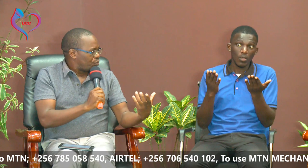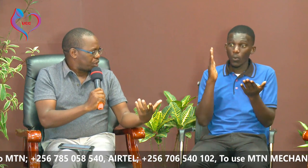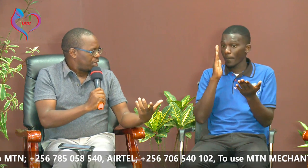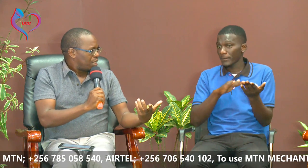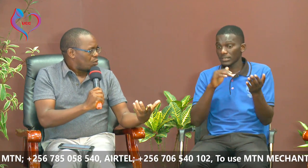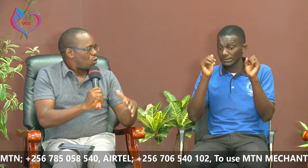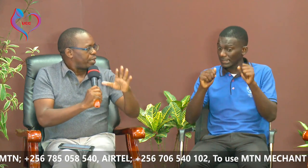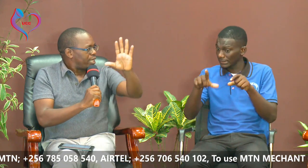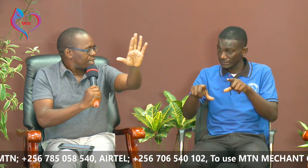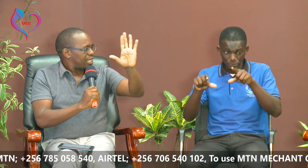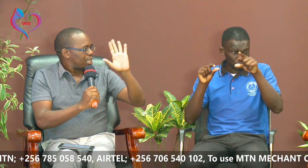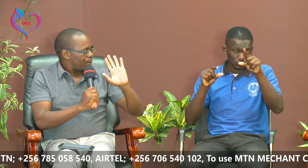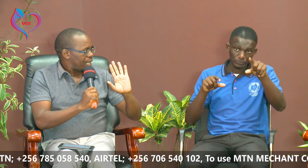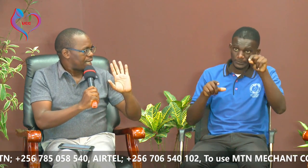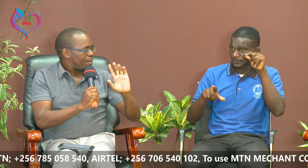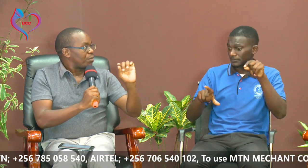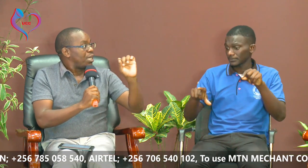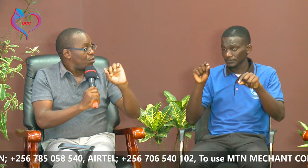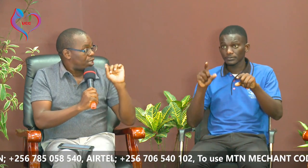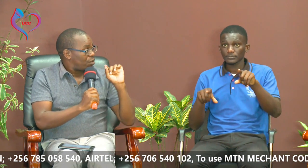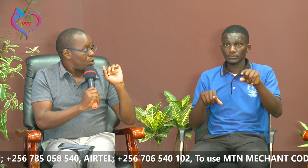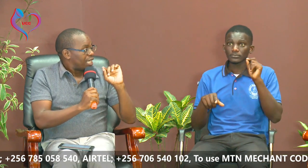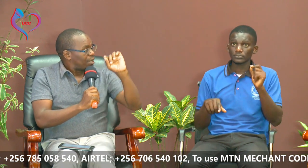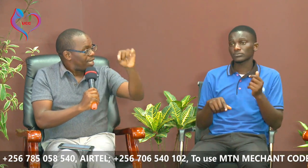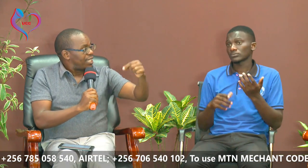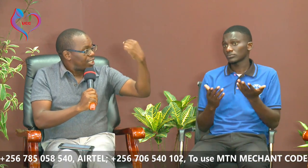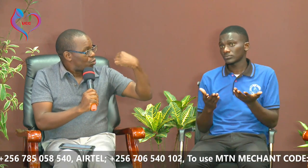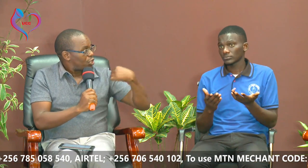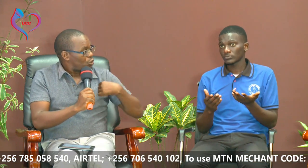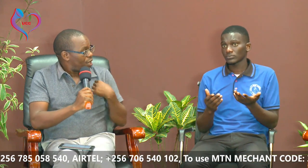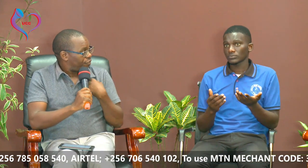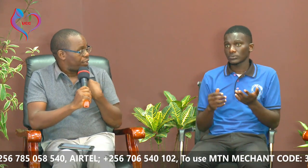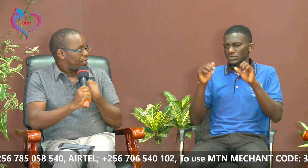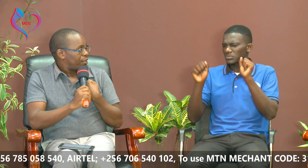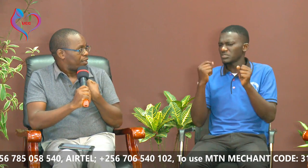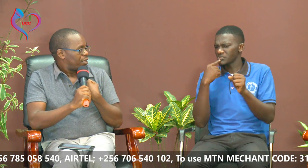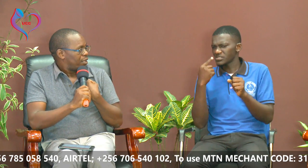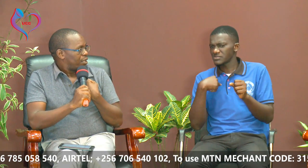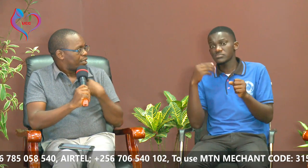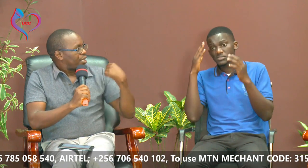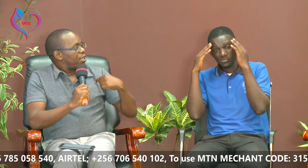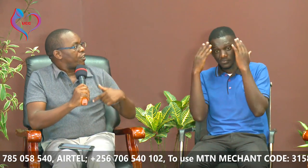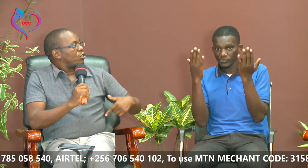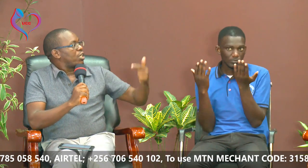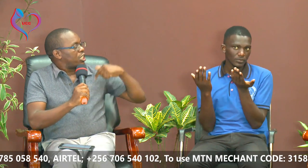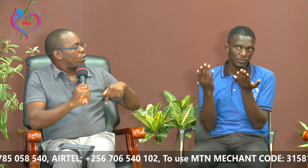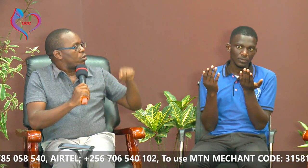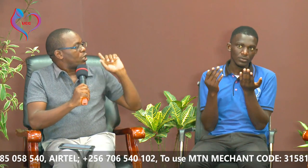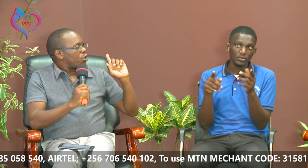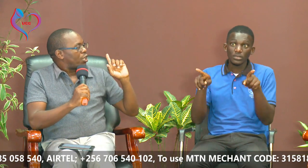mirungi newankubadde ensi displaying beeronderako tebalina kyekwaso nga ffe naye ate naffe era tetulina kyekwaso mu maaso ga